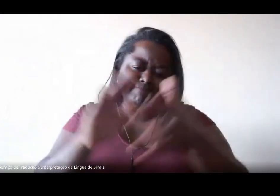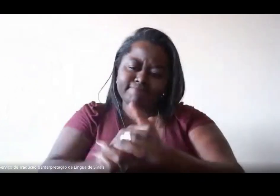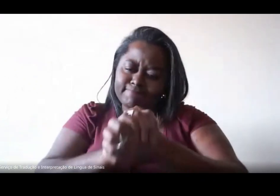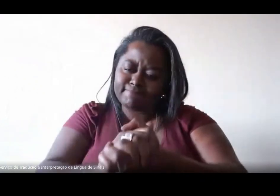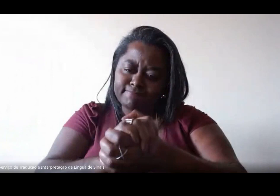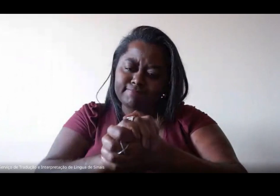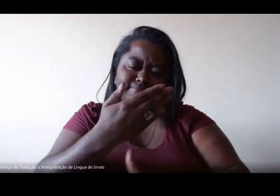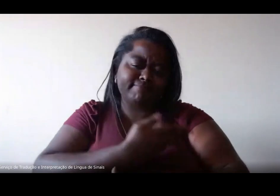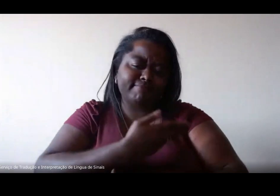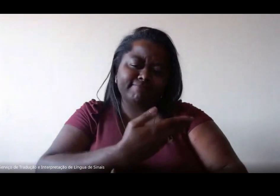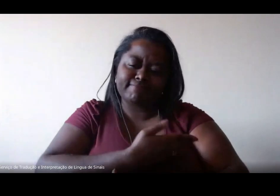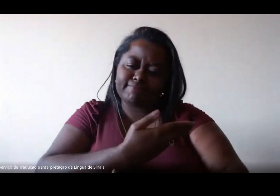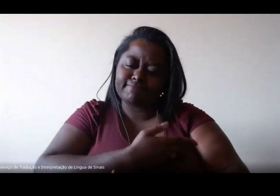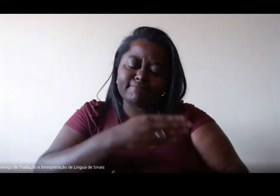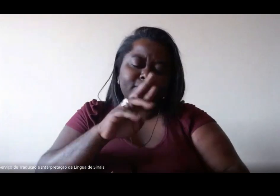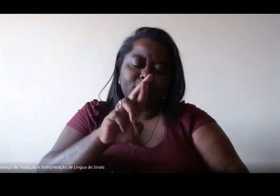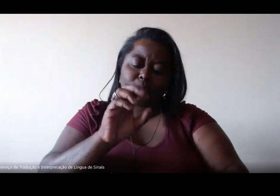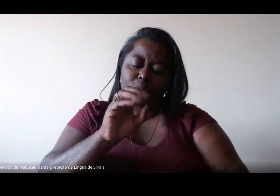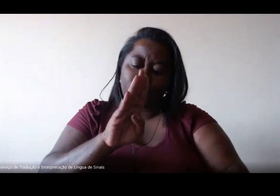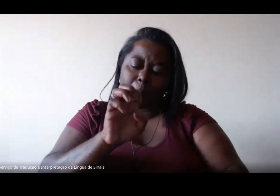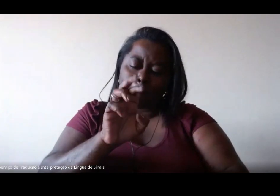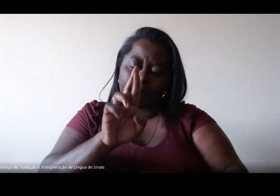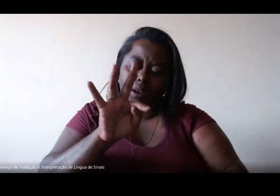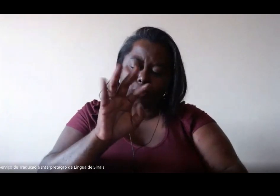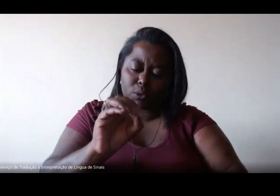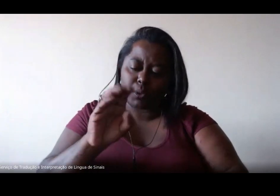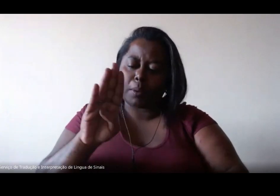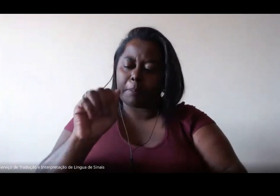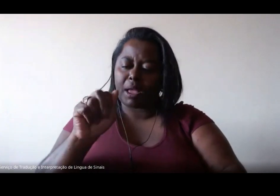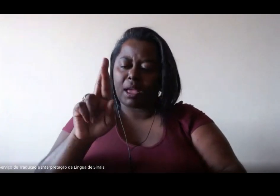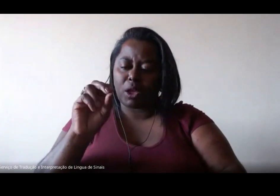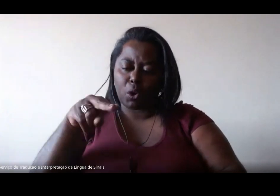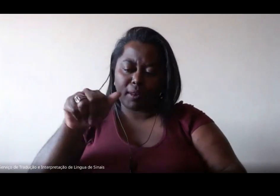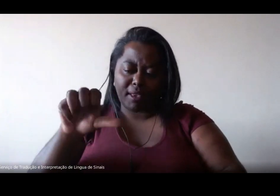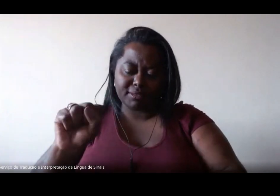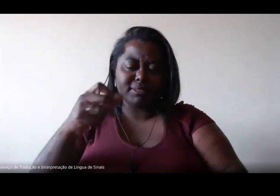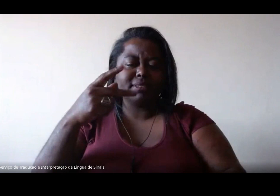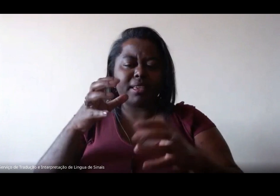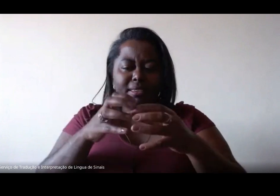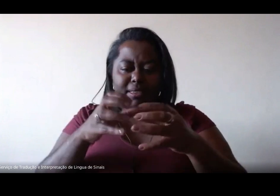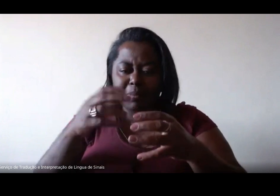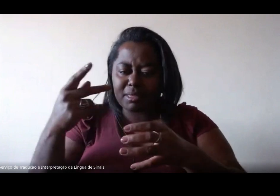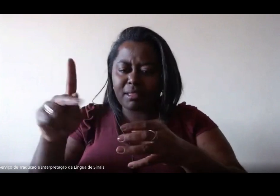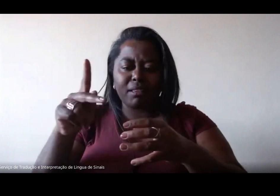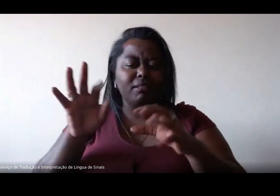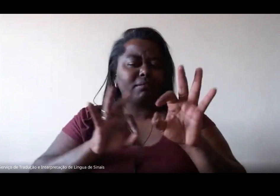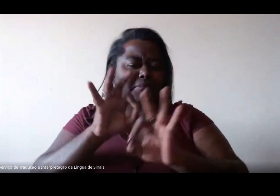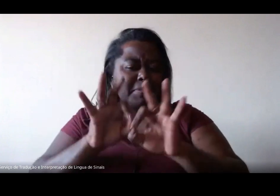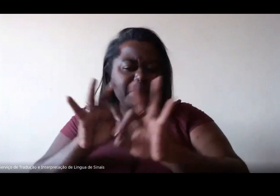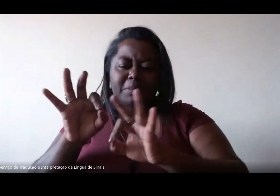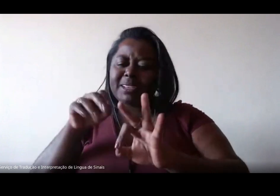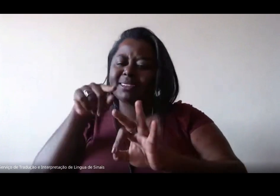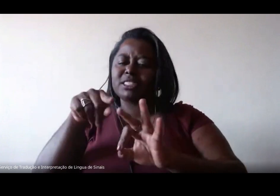parabenizar meu querido colega Roberto Barona, sua equipe, e seu laboratório pela organização deste curso.